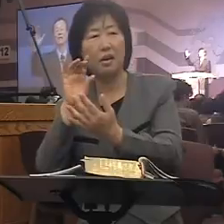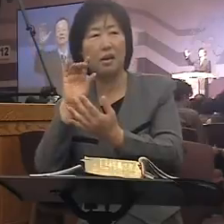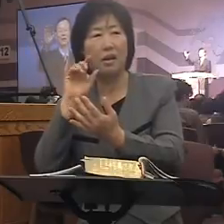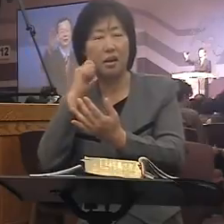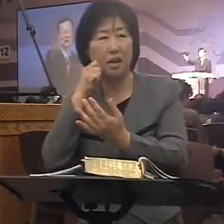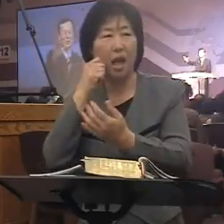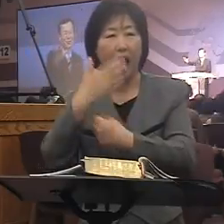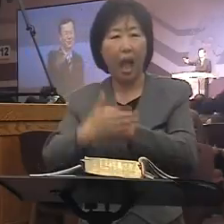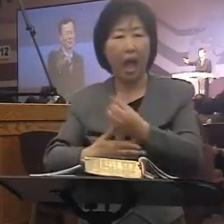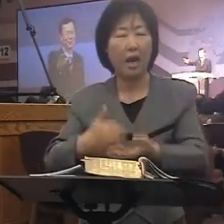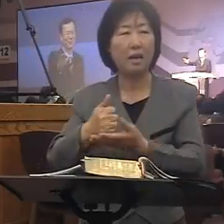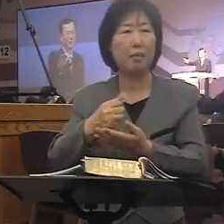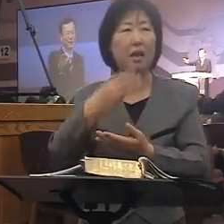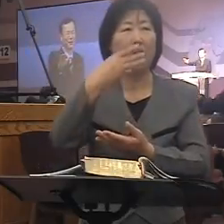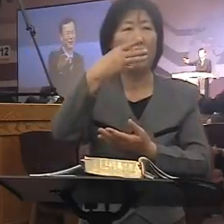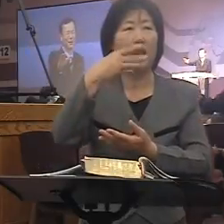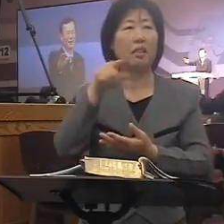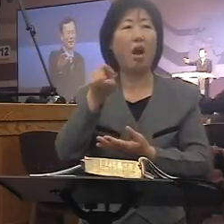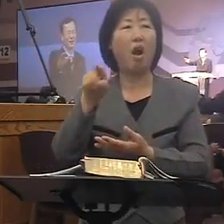하나님의 tough grace.